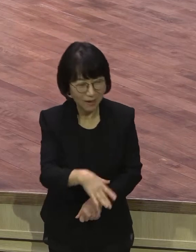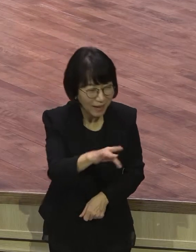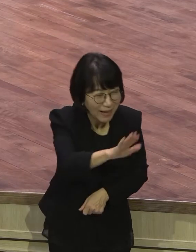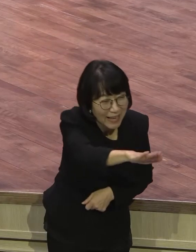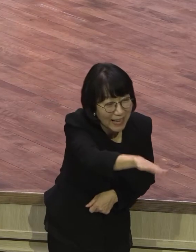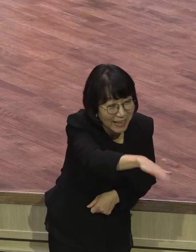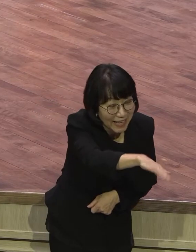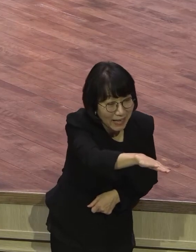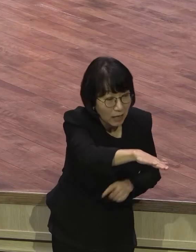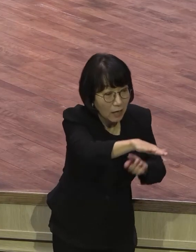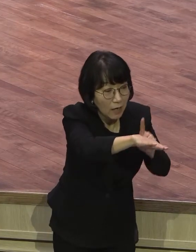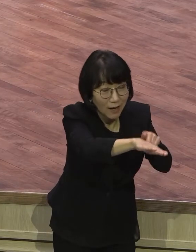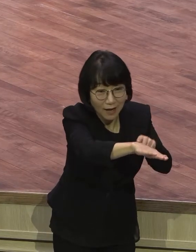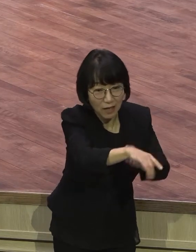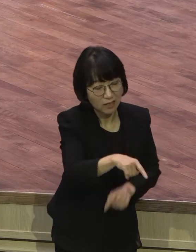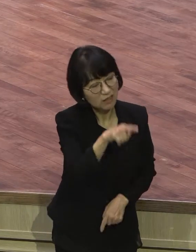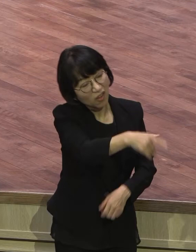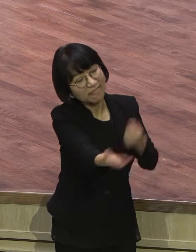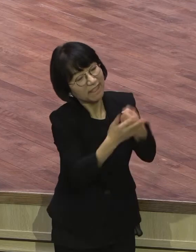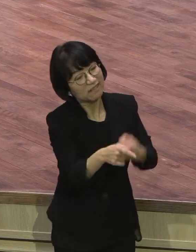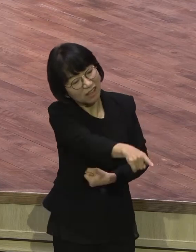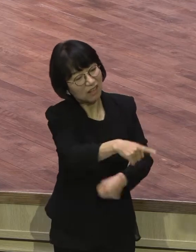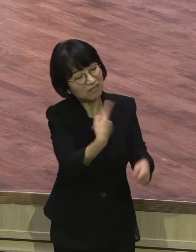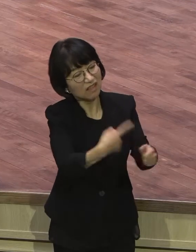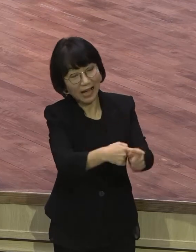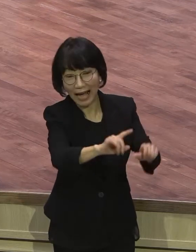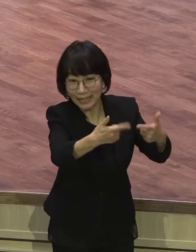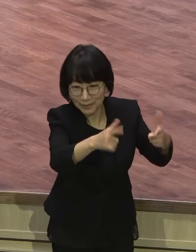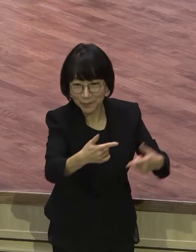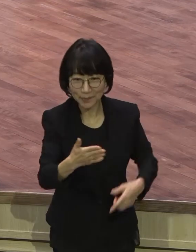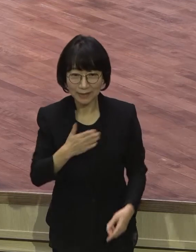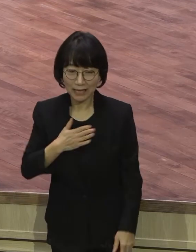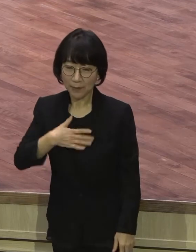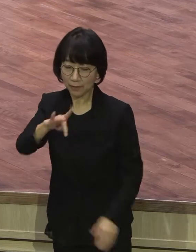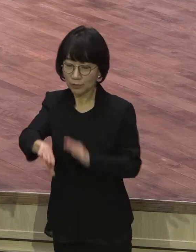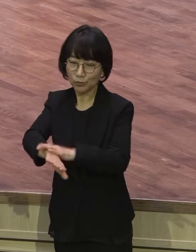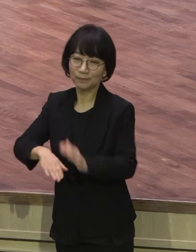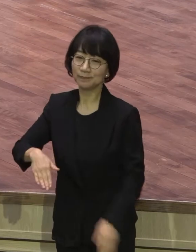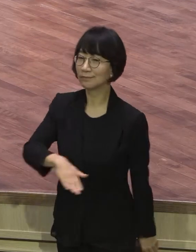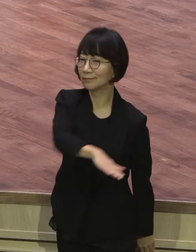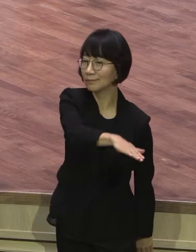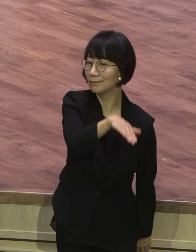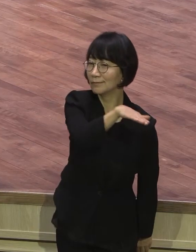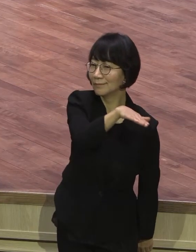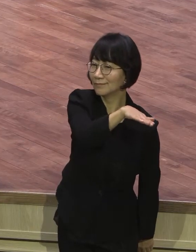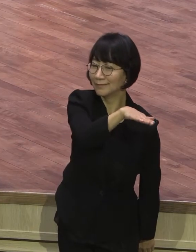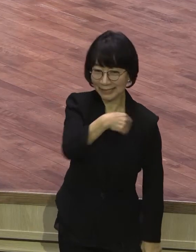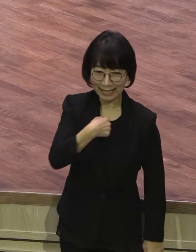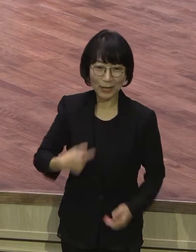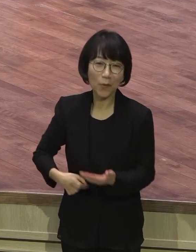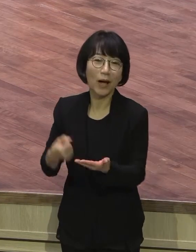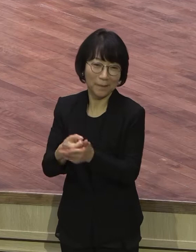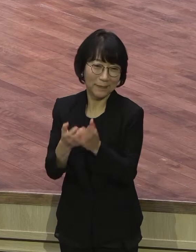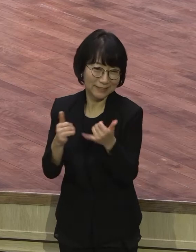그렇게 책임을 전가하지 않고 먼저 용서를 구하는 이 사람이 용감한 사람이에요. 다